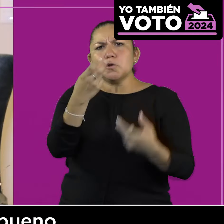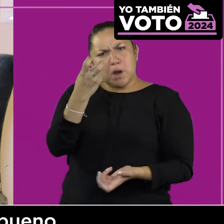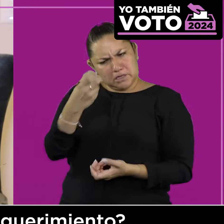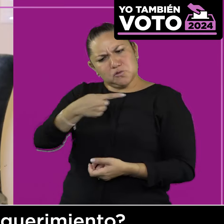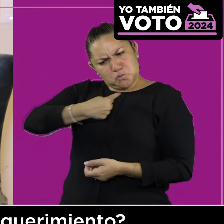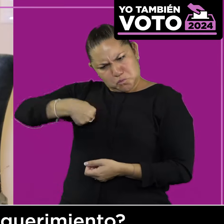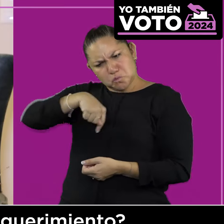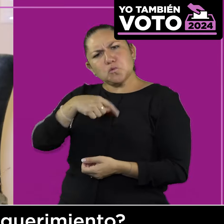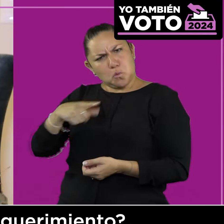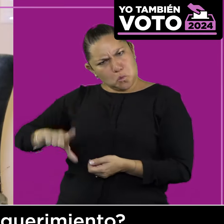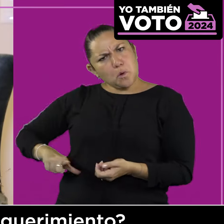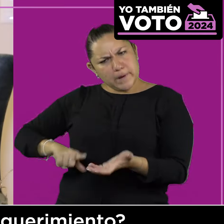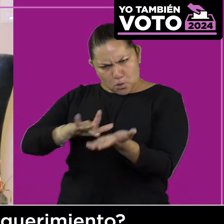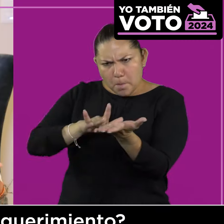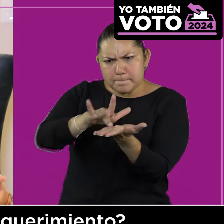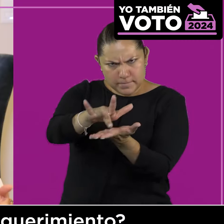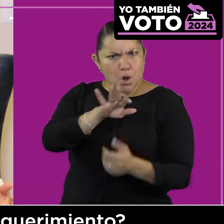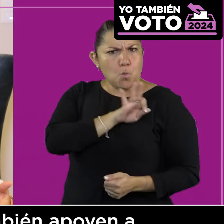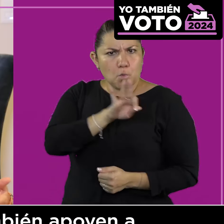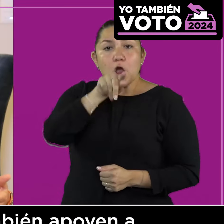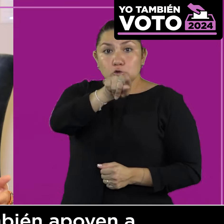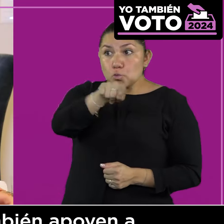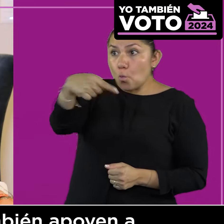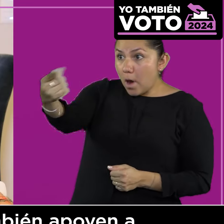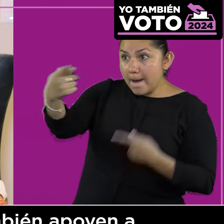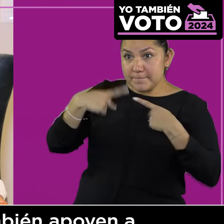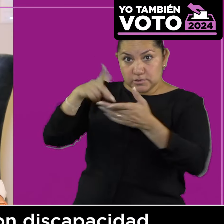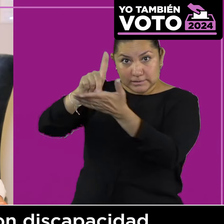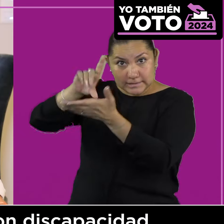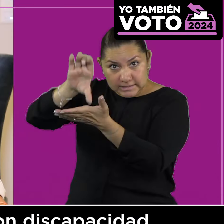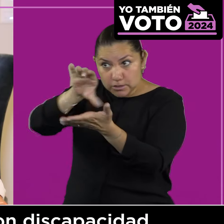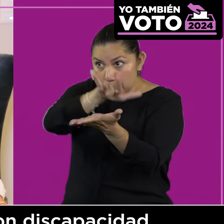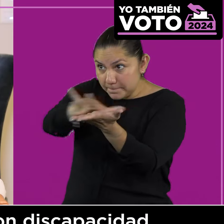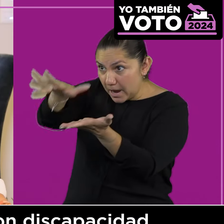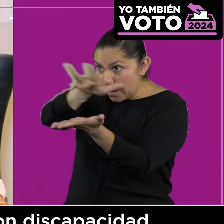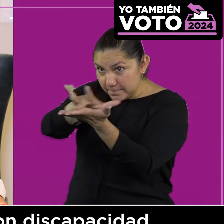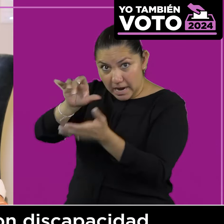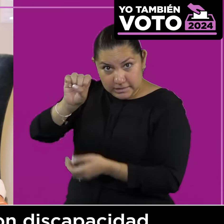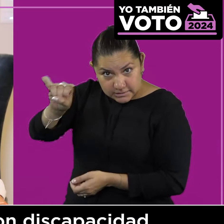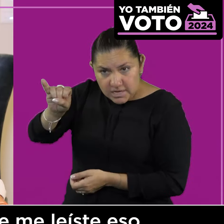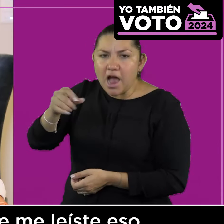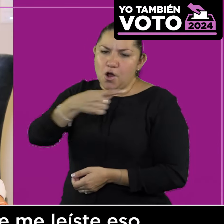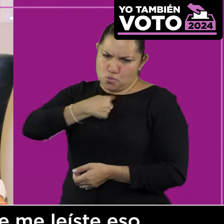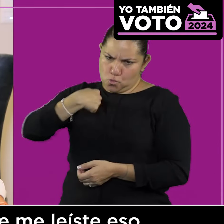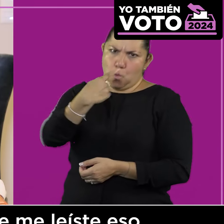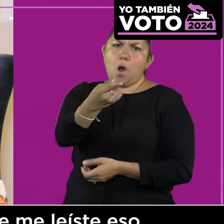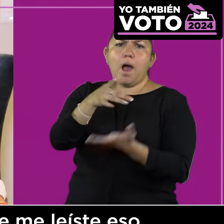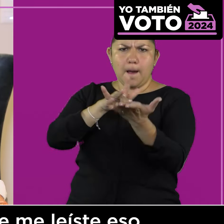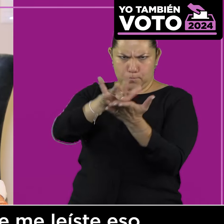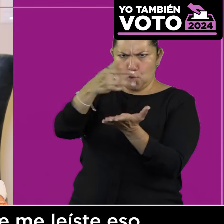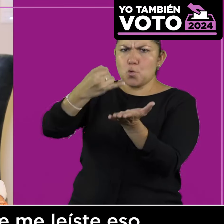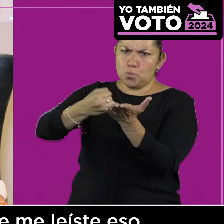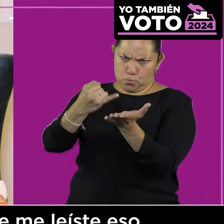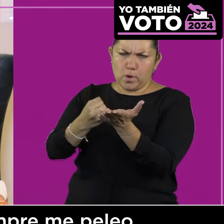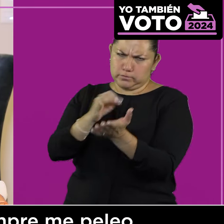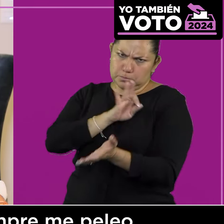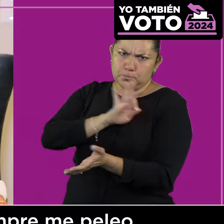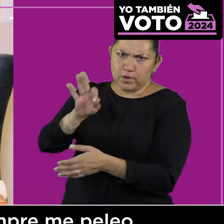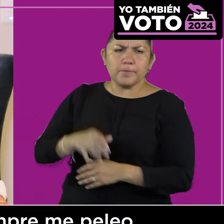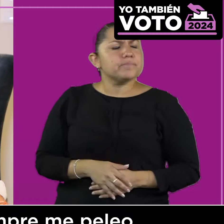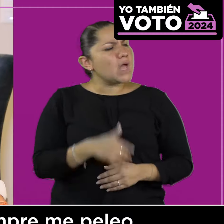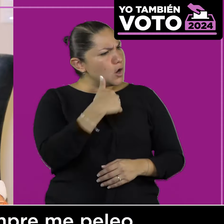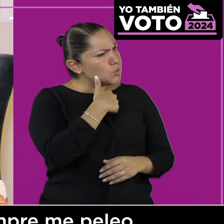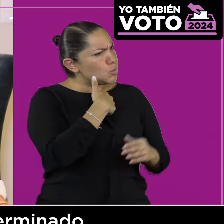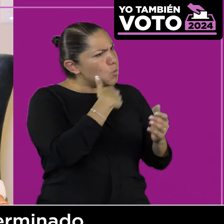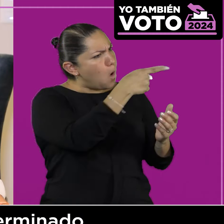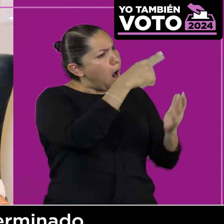pero bueno Cuál es el requerim Pues que también apoyan a las personas con discapacidad con la obes s Qué bueno que me leíste eso ahora